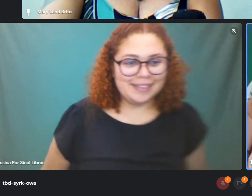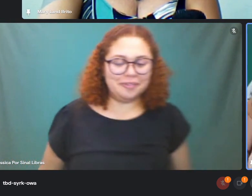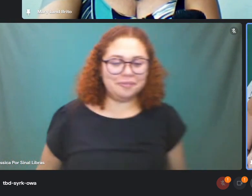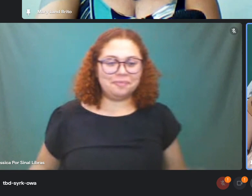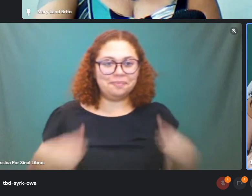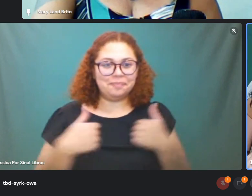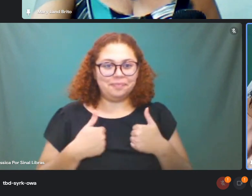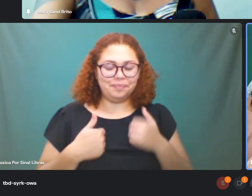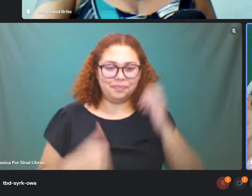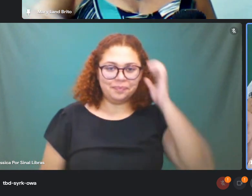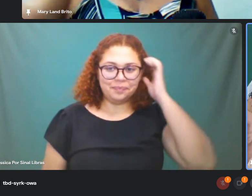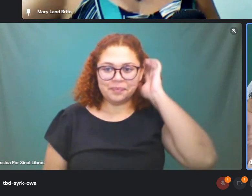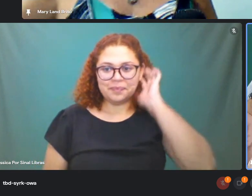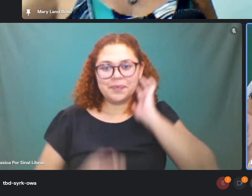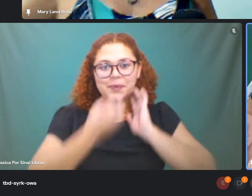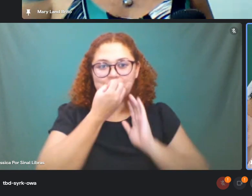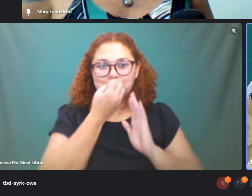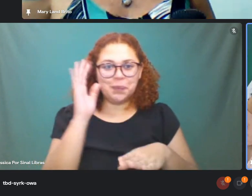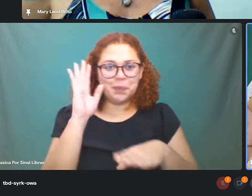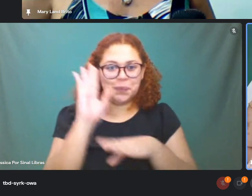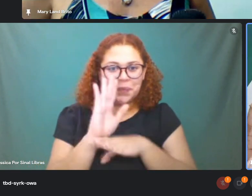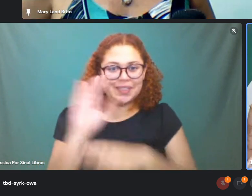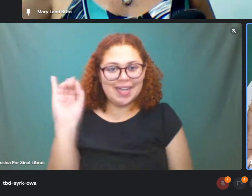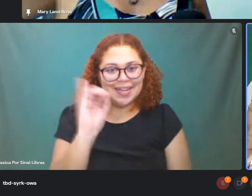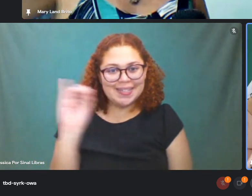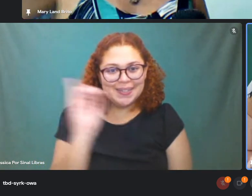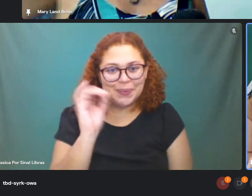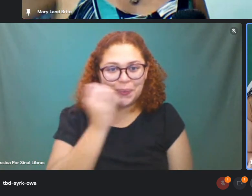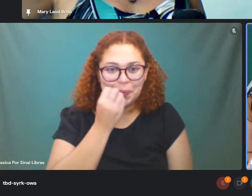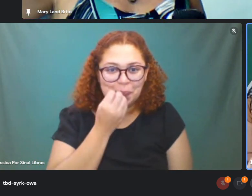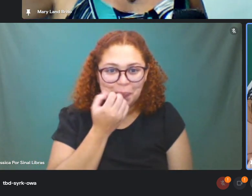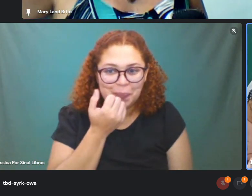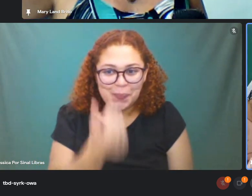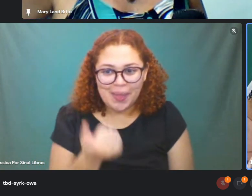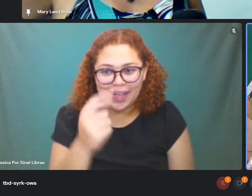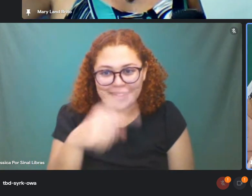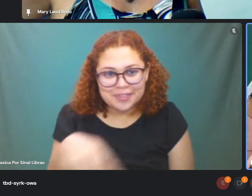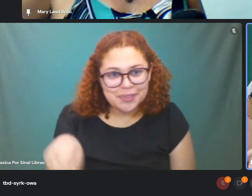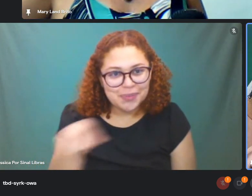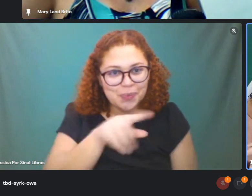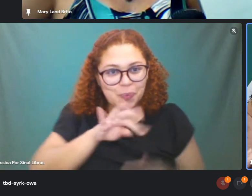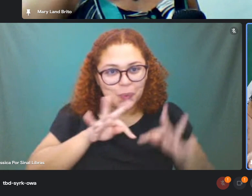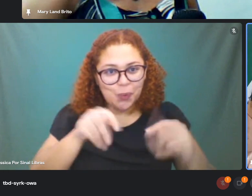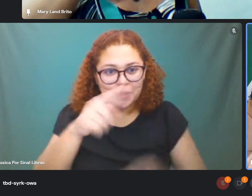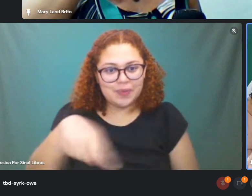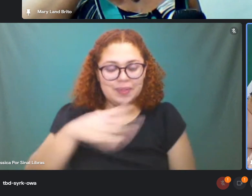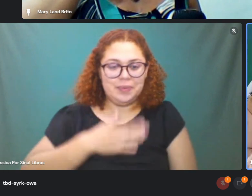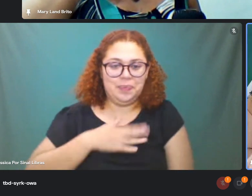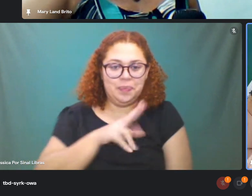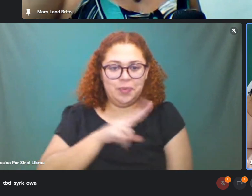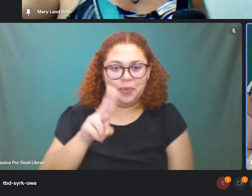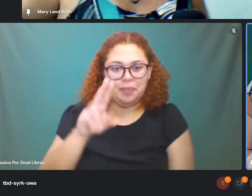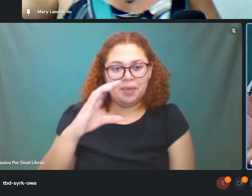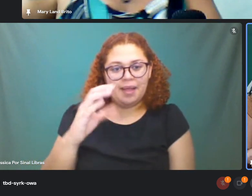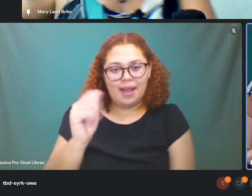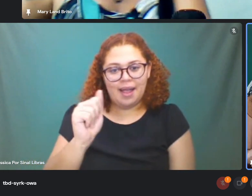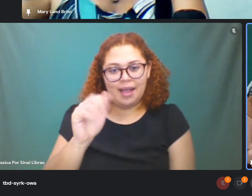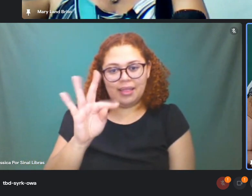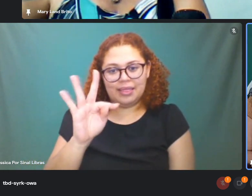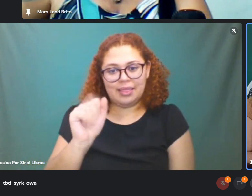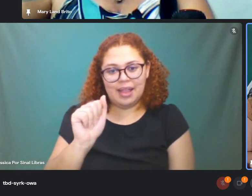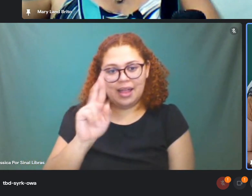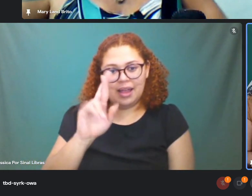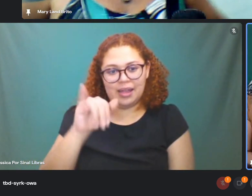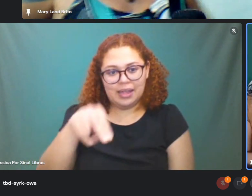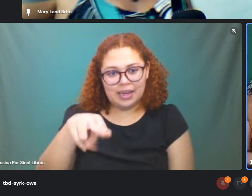Agora deu certo. Boa tarde, oi a todas e todos. Meu nome é Catarina, eu sou